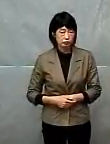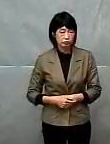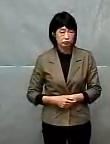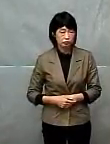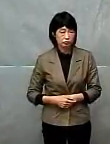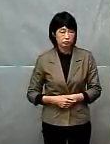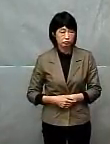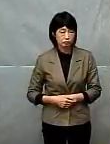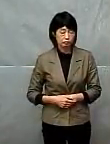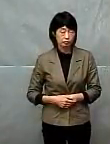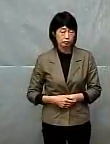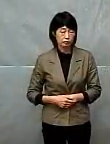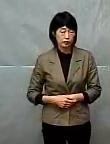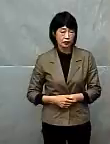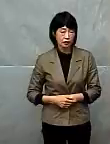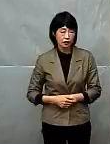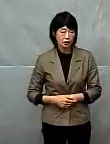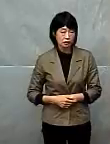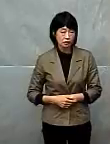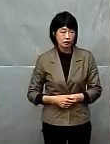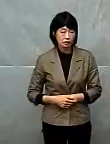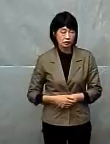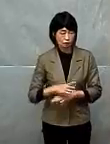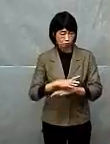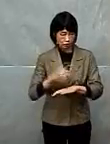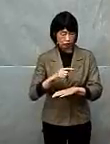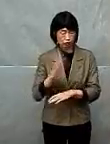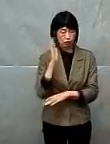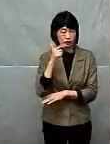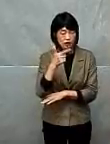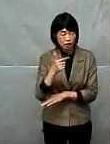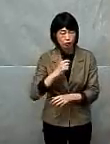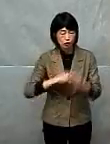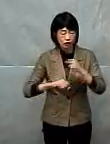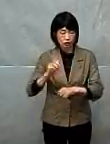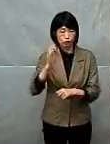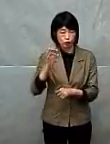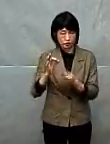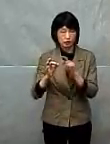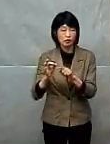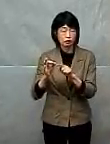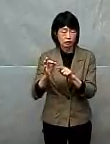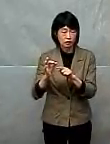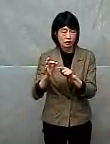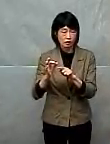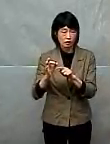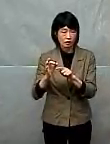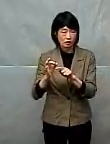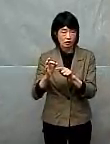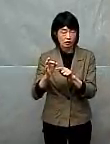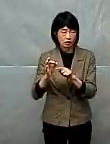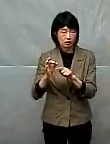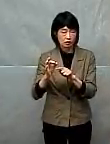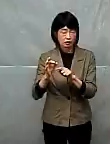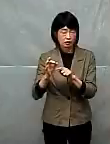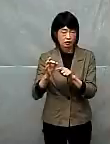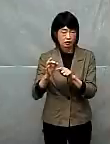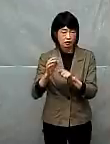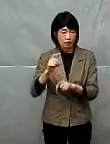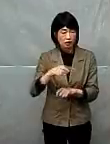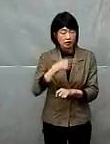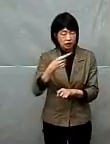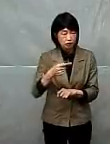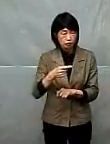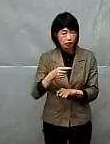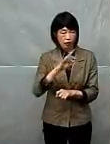まずはですね、政務活動費でありますので、第一義的には議会の対